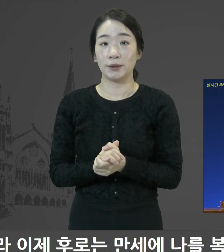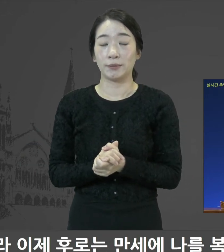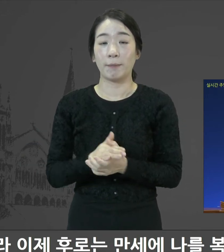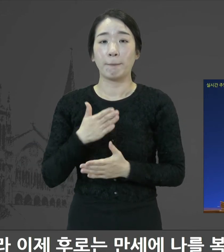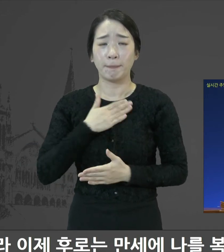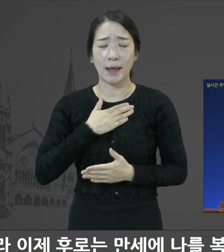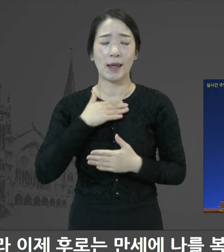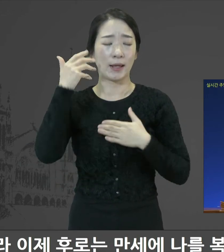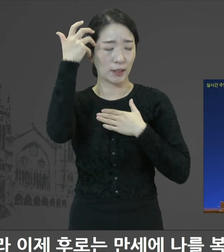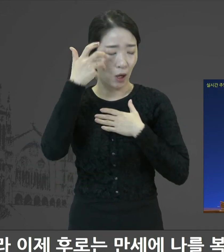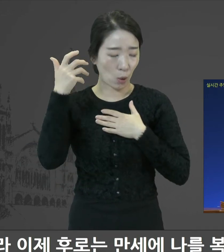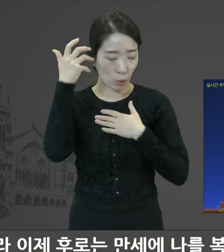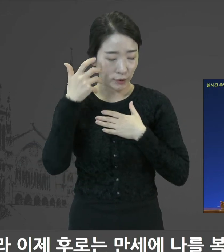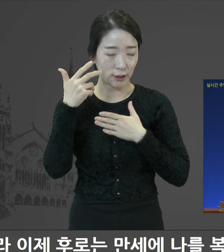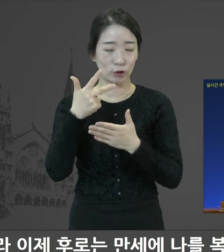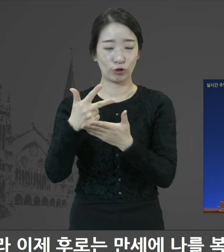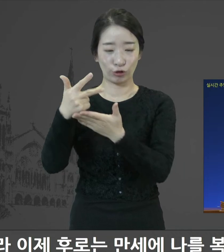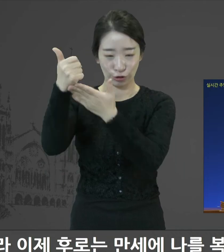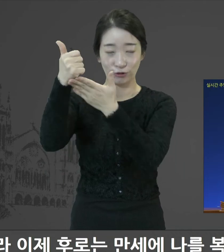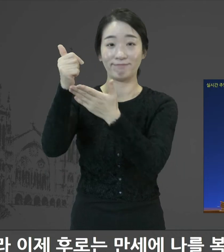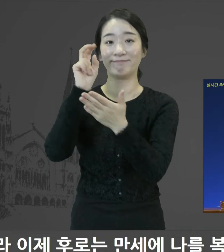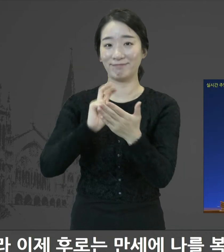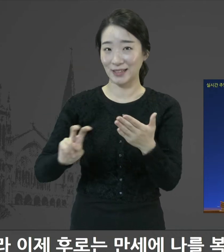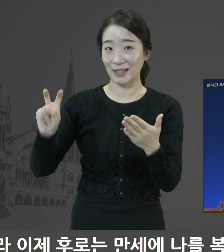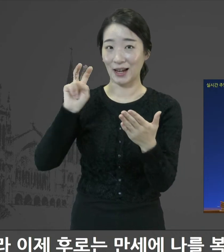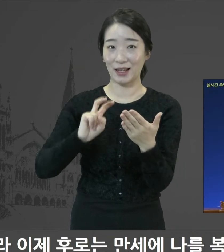내 영혼이 주를 찬양하나이다.